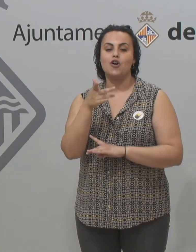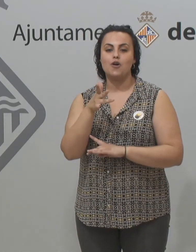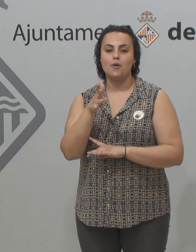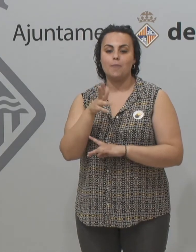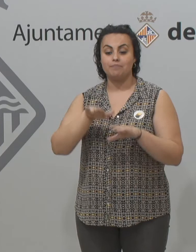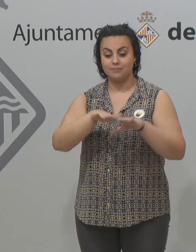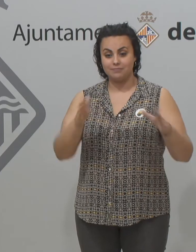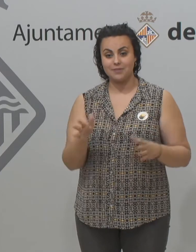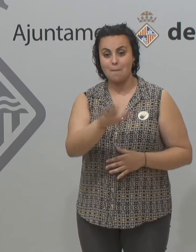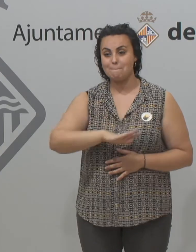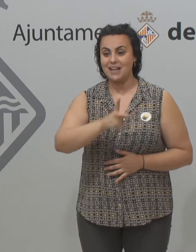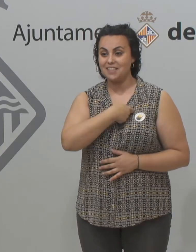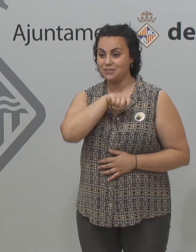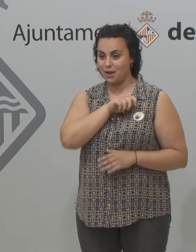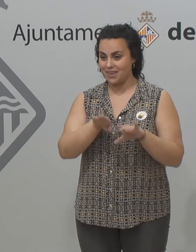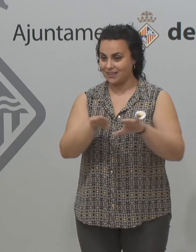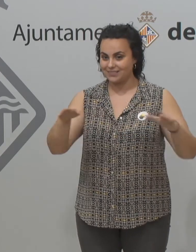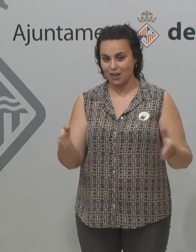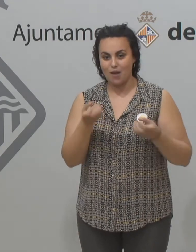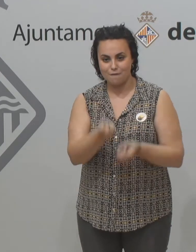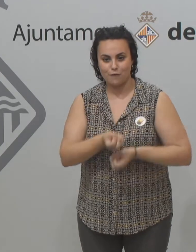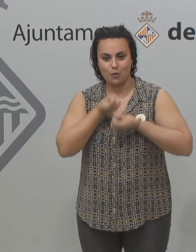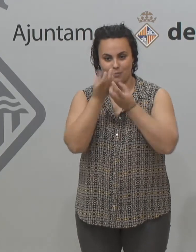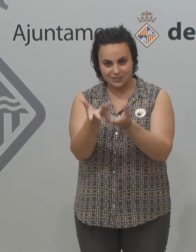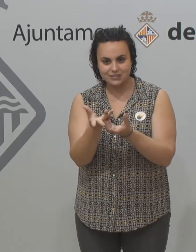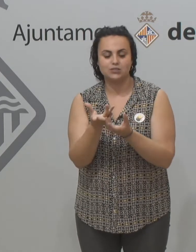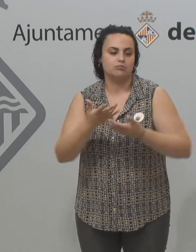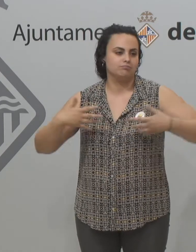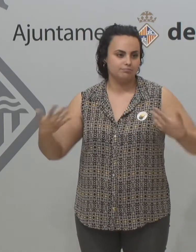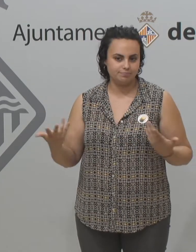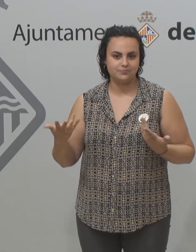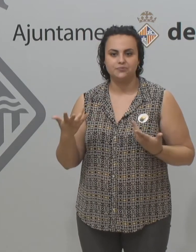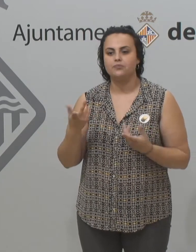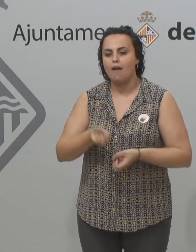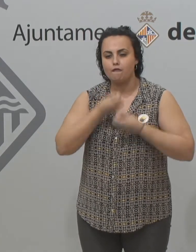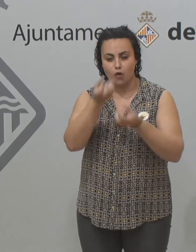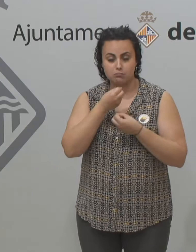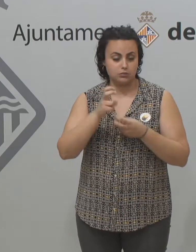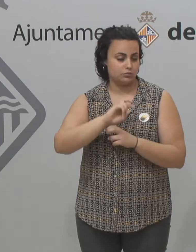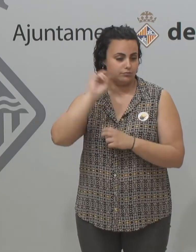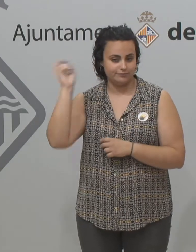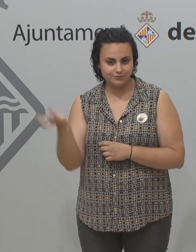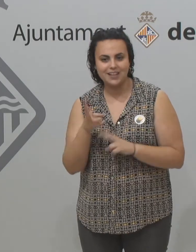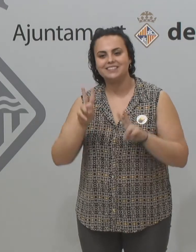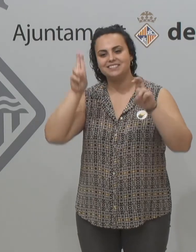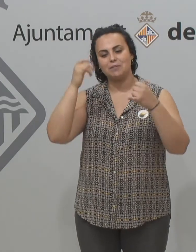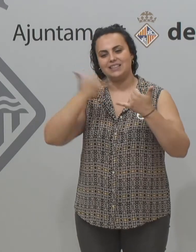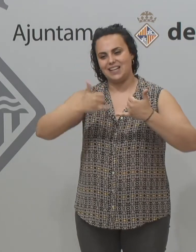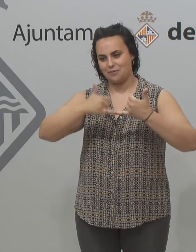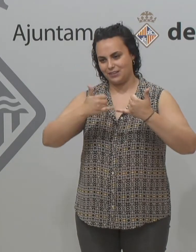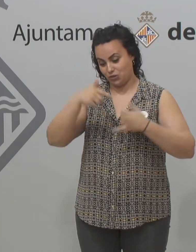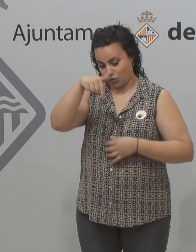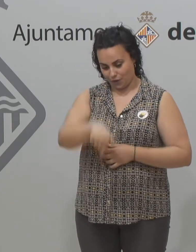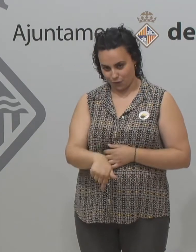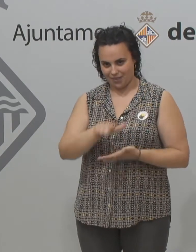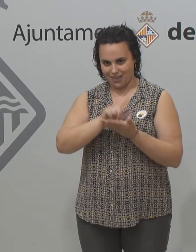paradeta a la zona de la plaça Espanya, plaça Porta Pintada, per poder donar també informació respecte a la celebració que estem fent